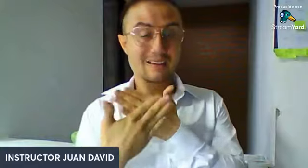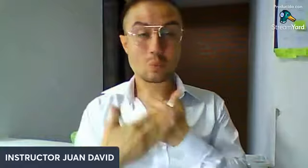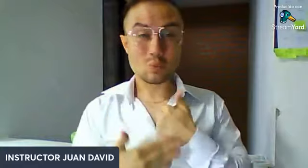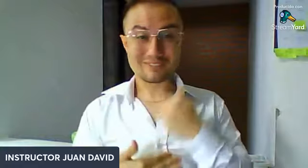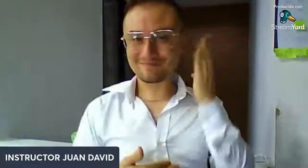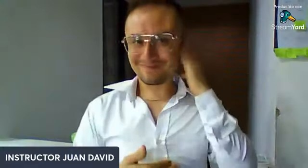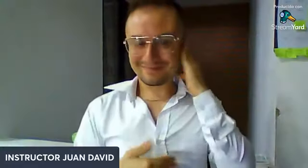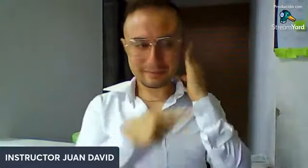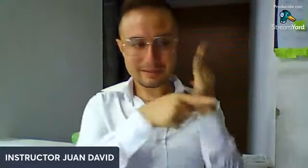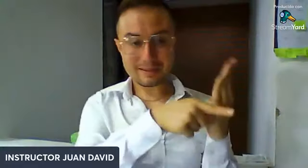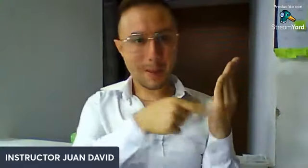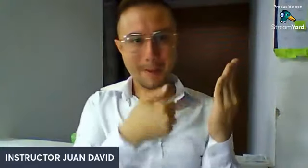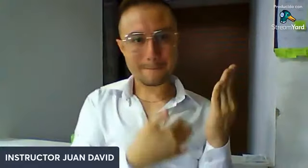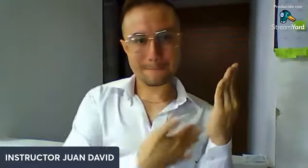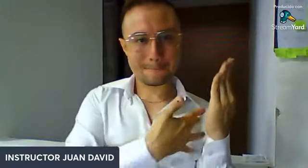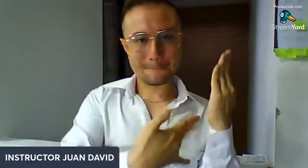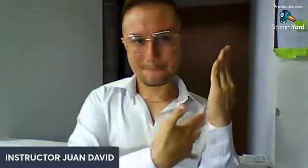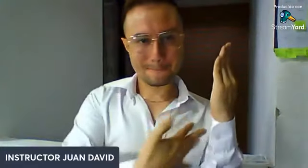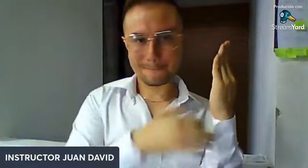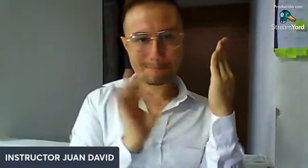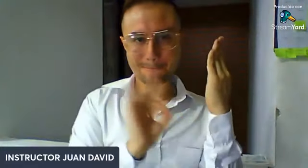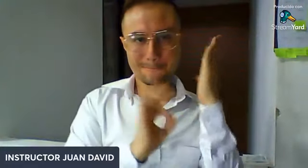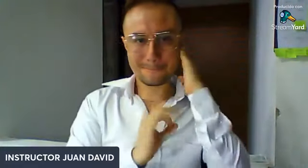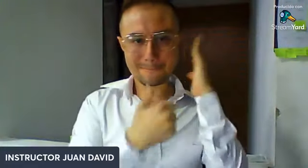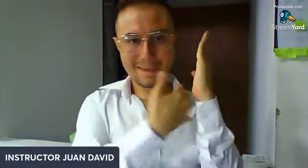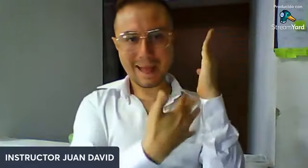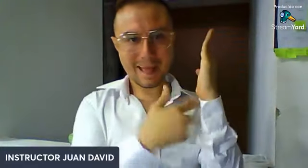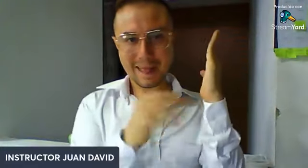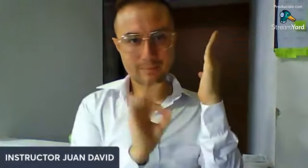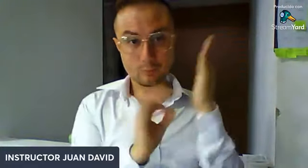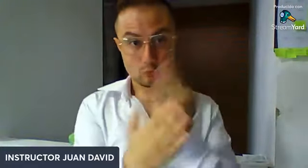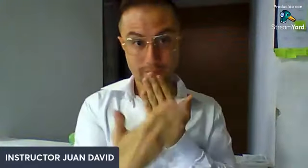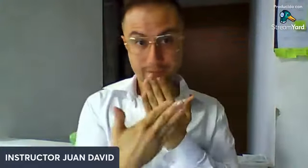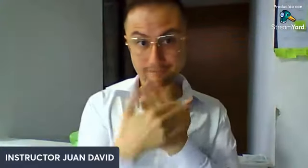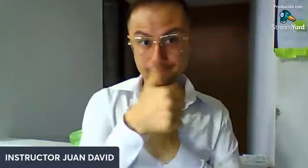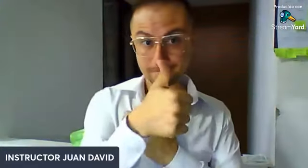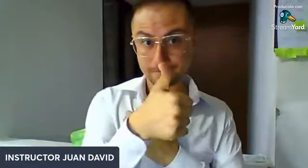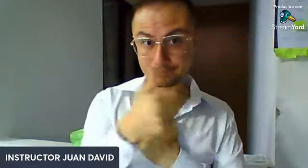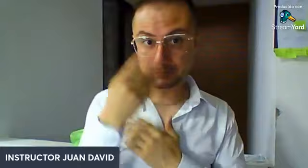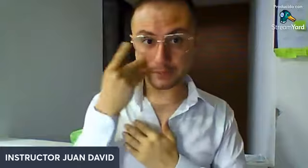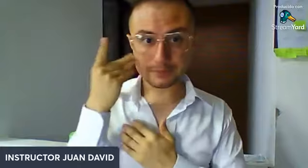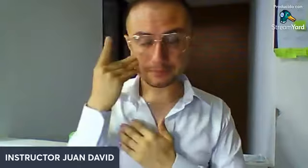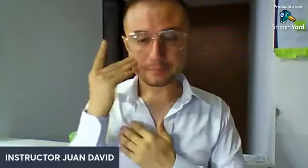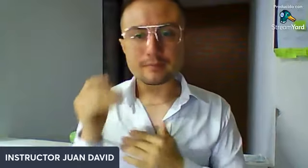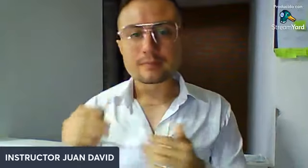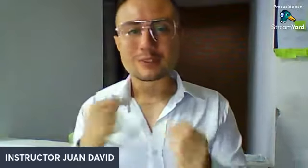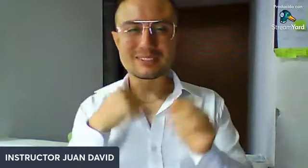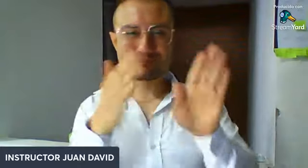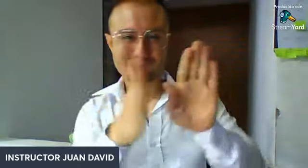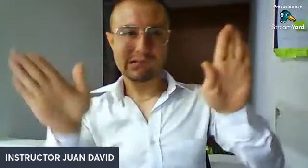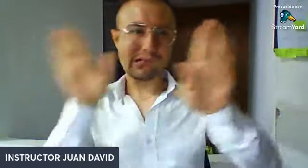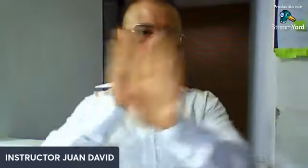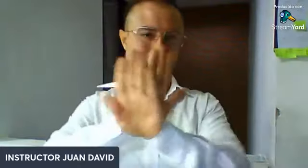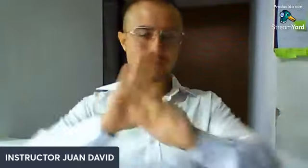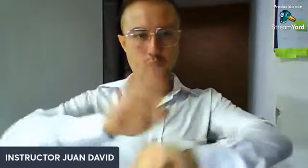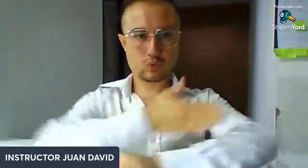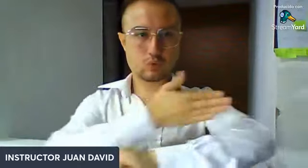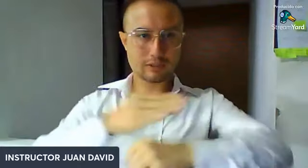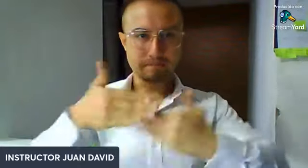Bueno, David me va avisando si hay comentarios para poder analizar en el video.